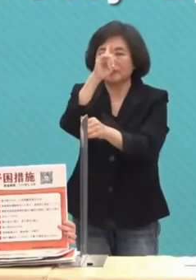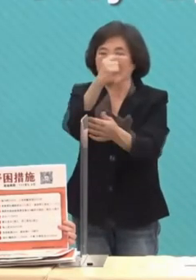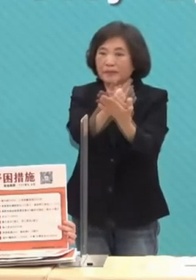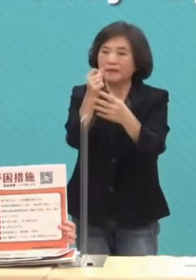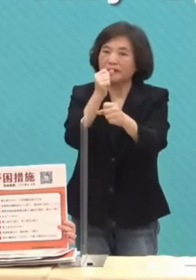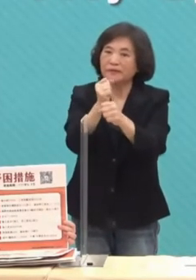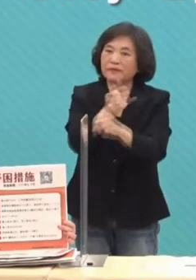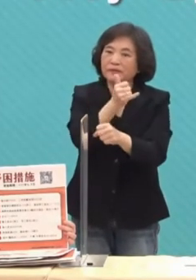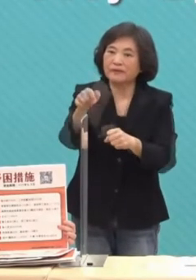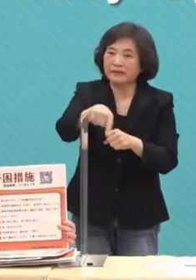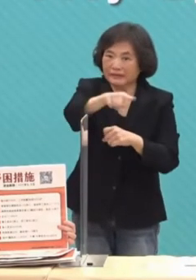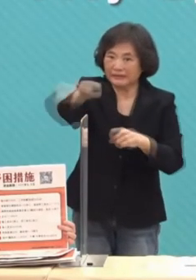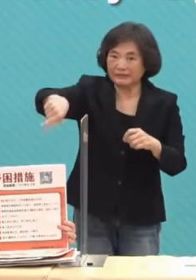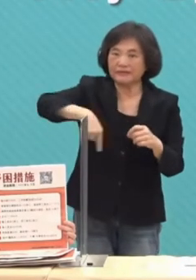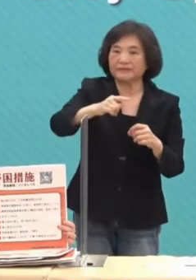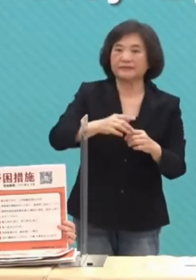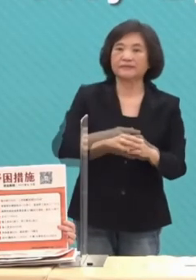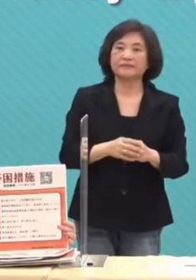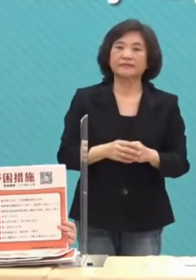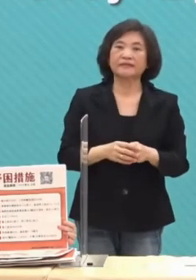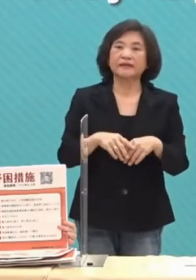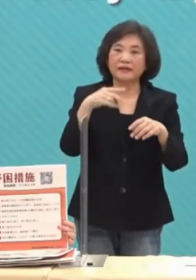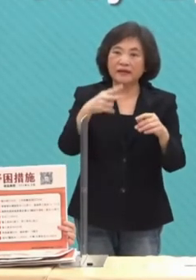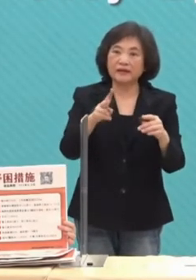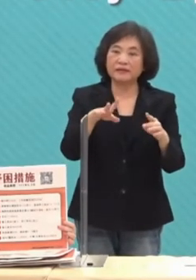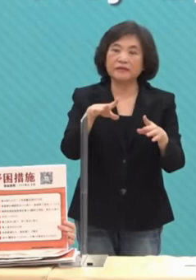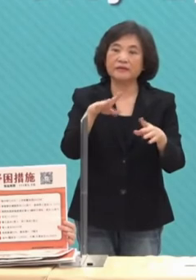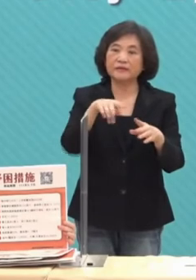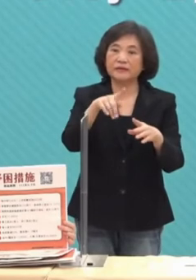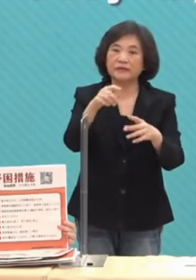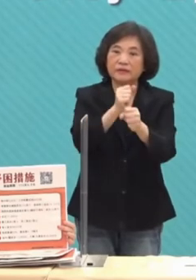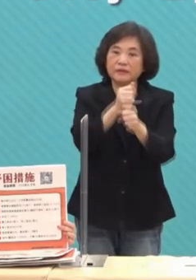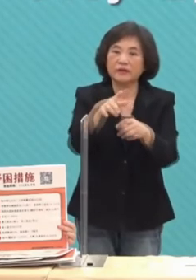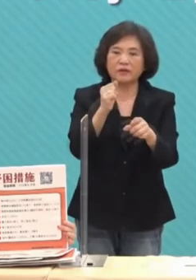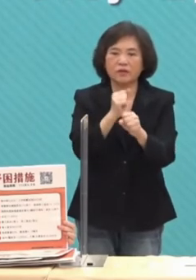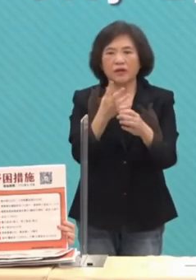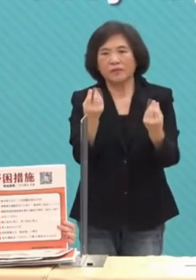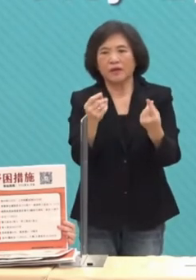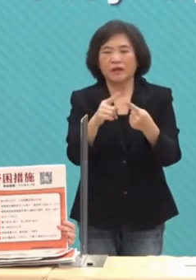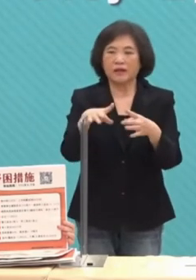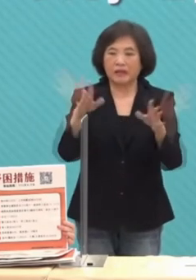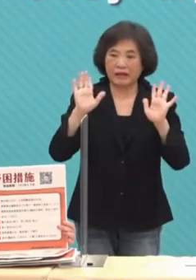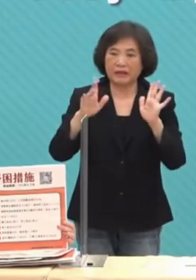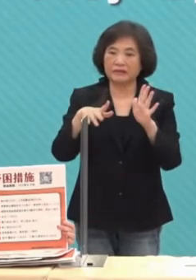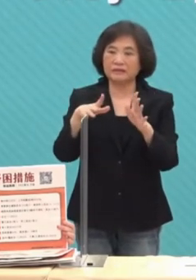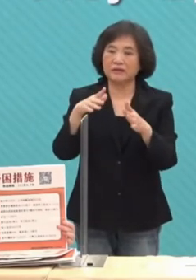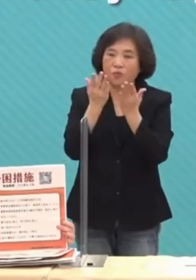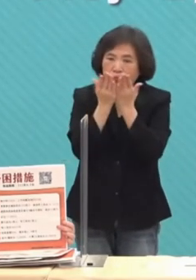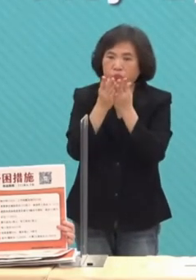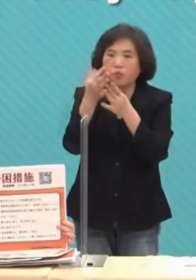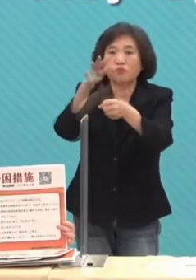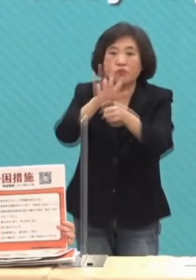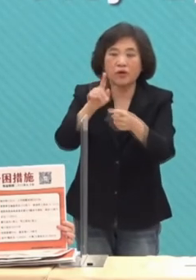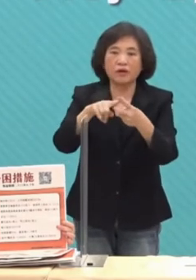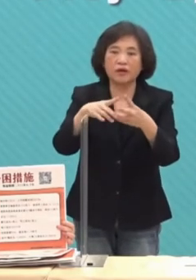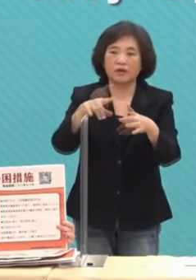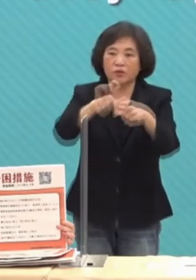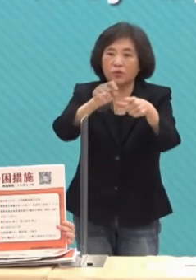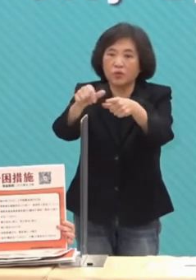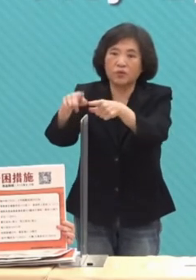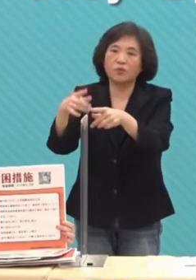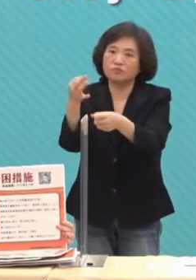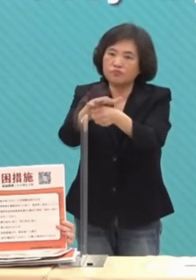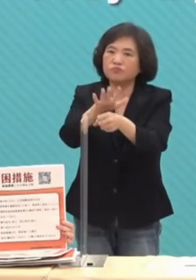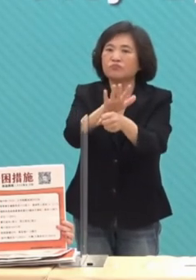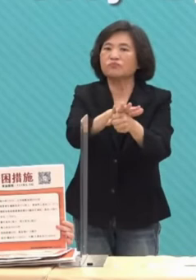的劳工的朋友们，那还有包括我们劳工朋友们失业劳工他子女教育的一个补助，还有包含企业的部